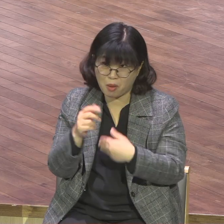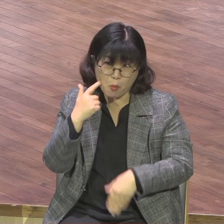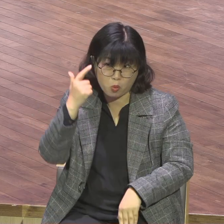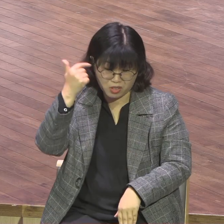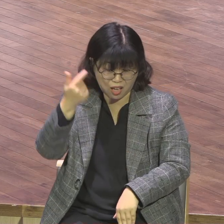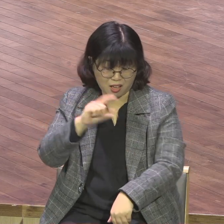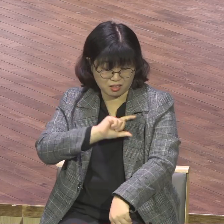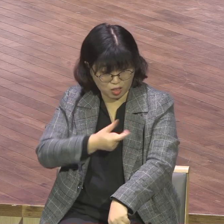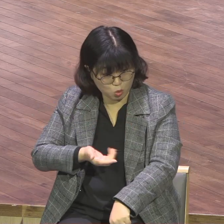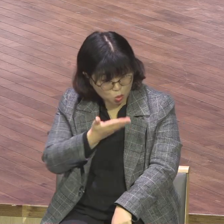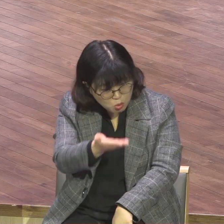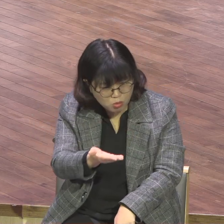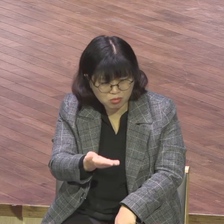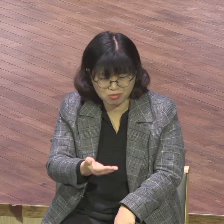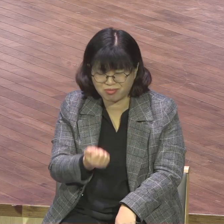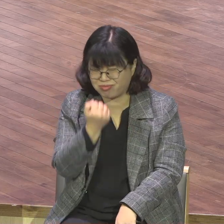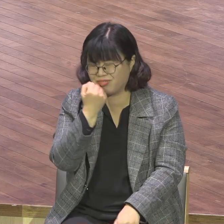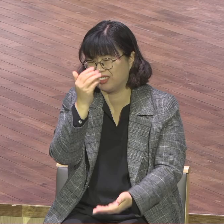야,